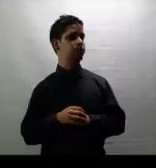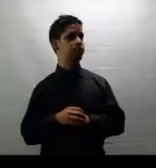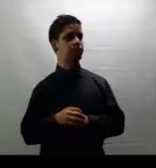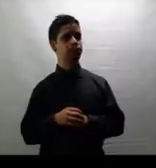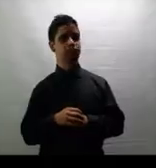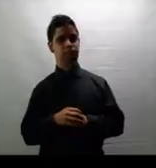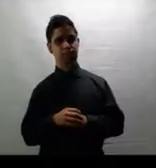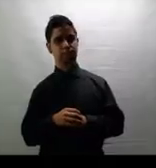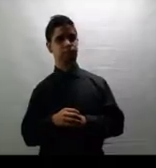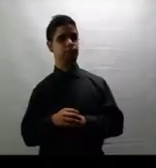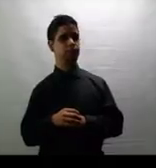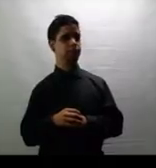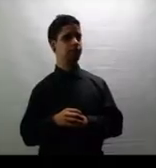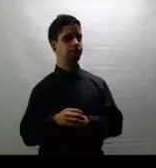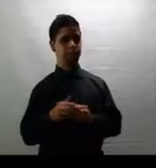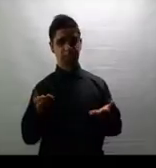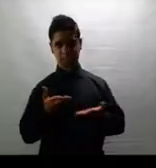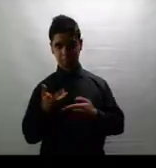por